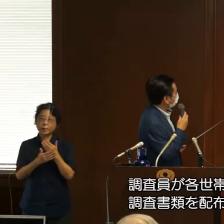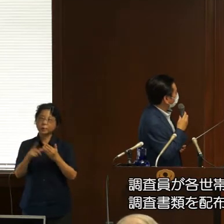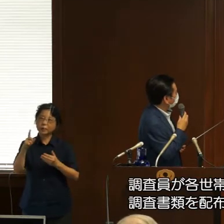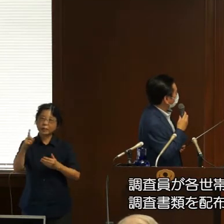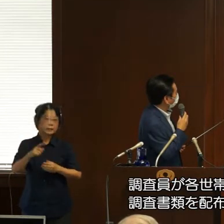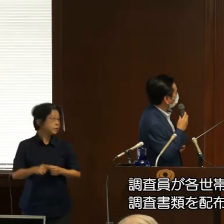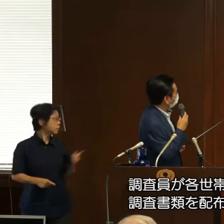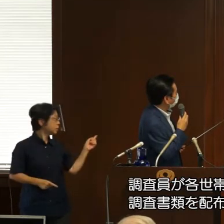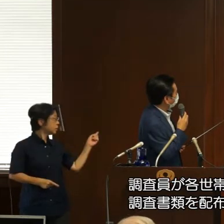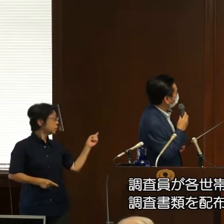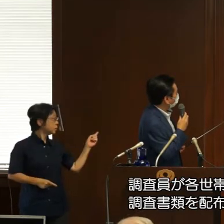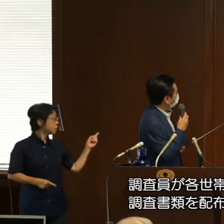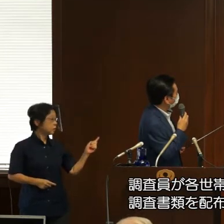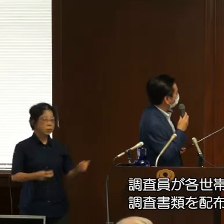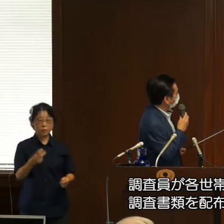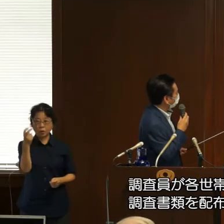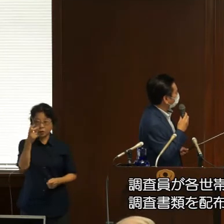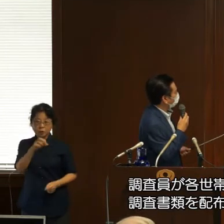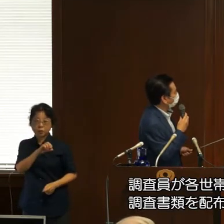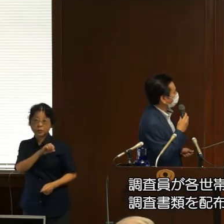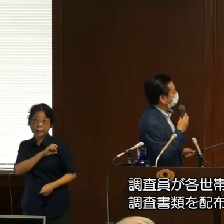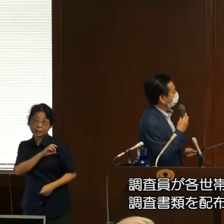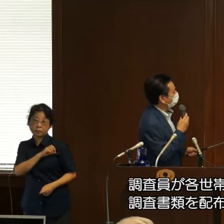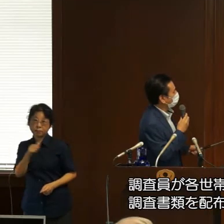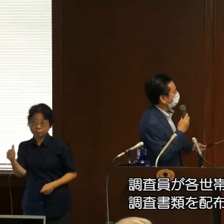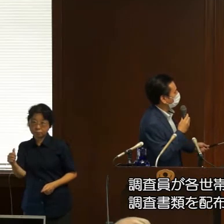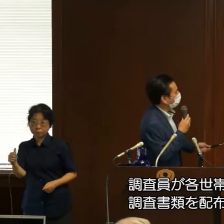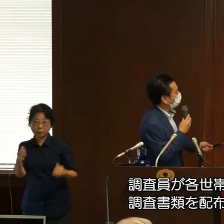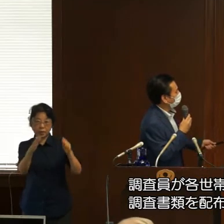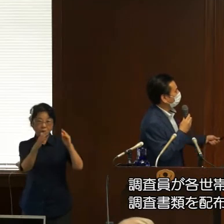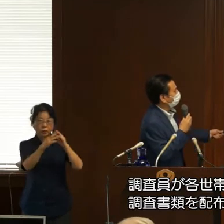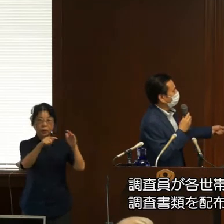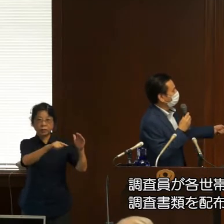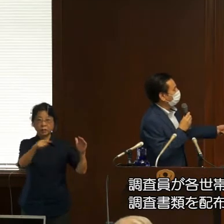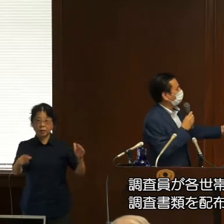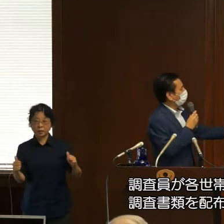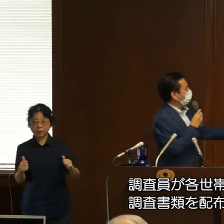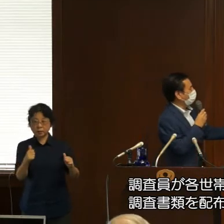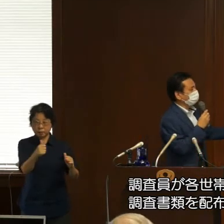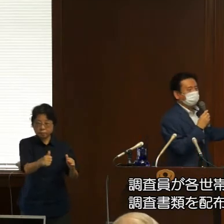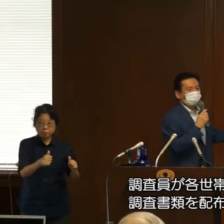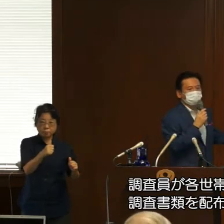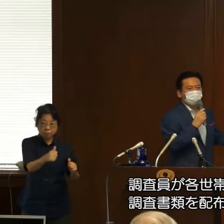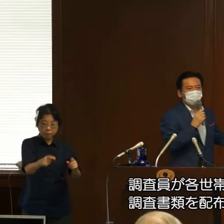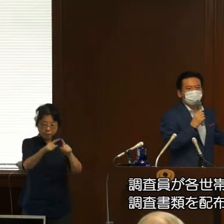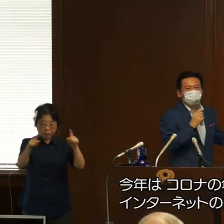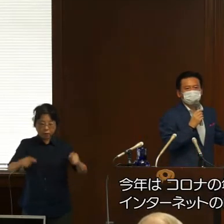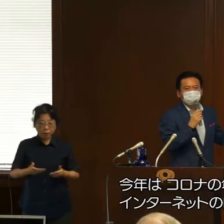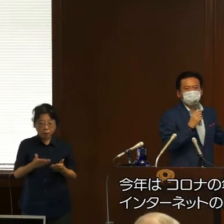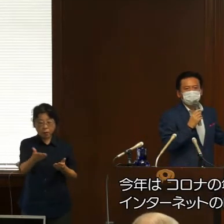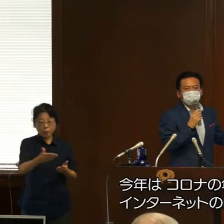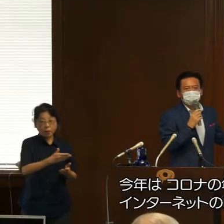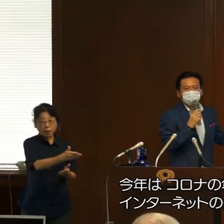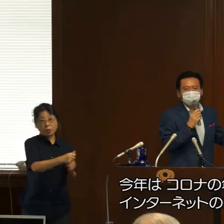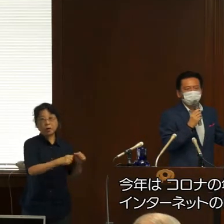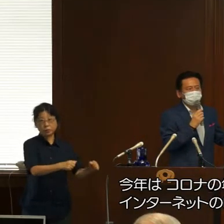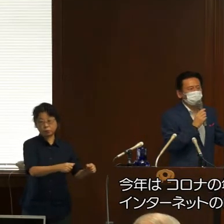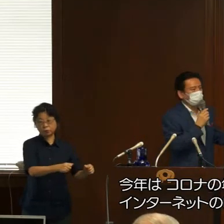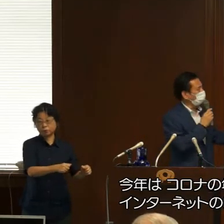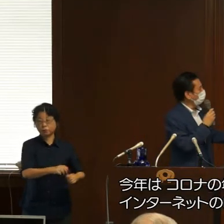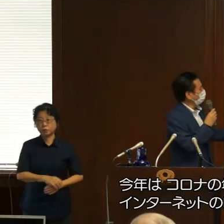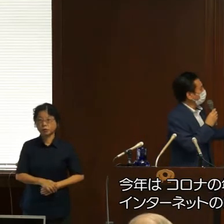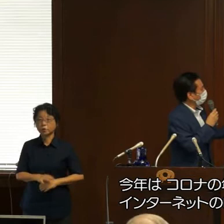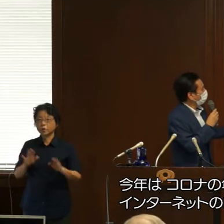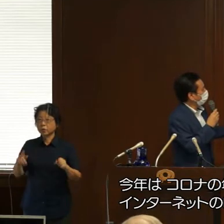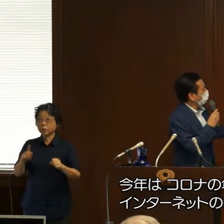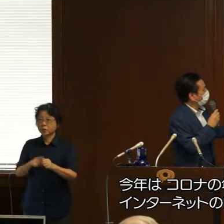員が各世帯を訪問して調査書類を配布するわけですけれども、こういう今年はコロナの年でもある